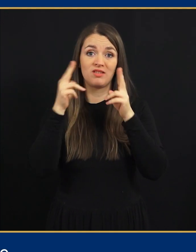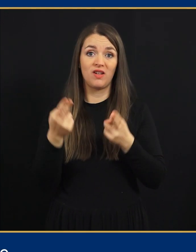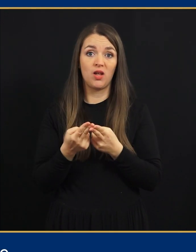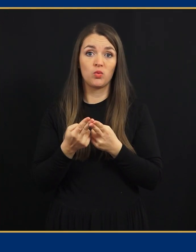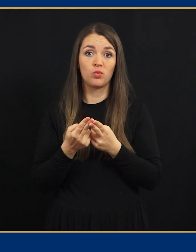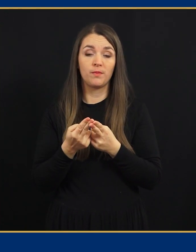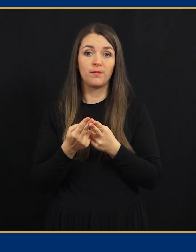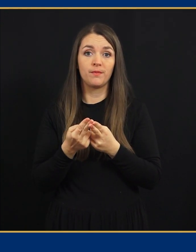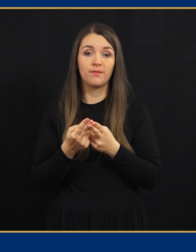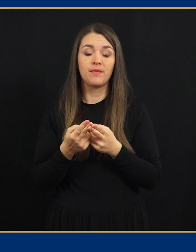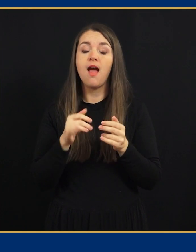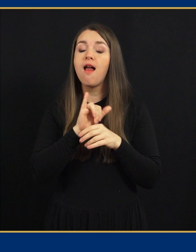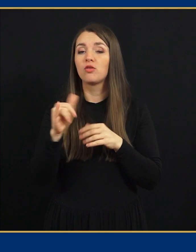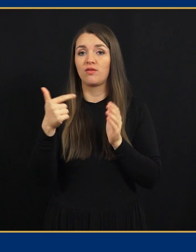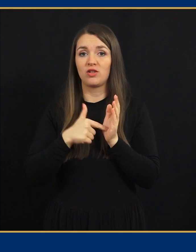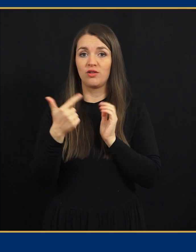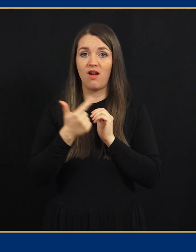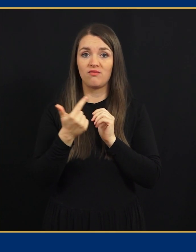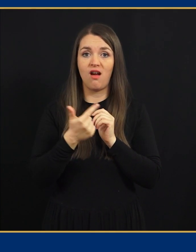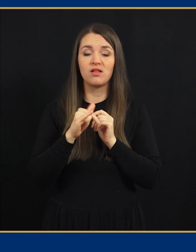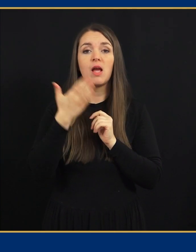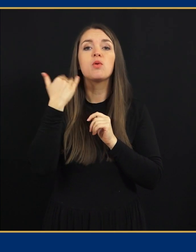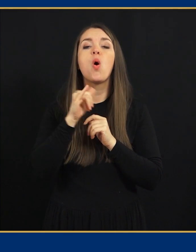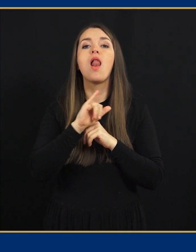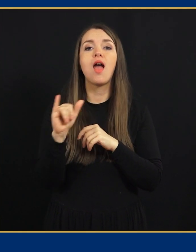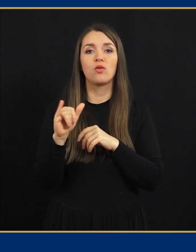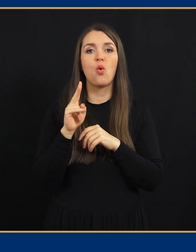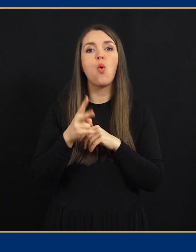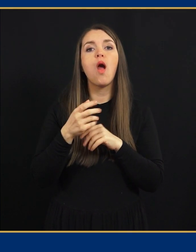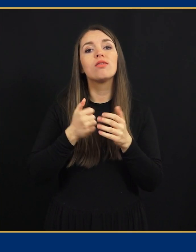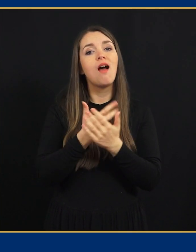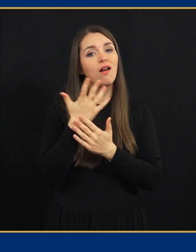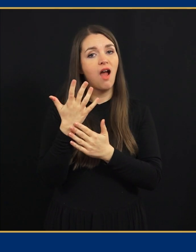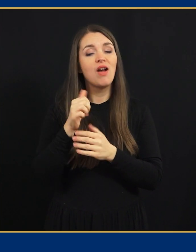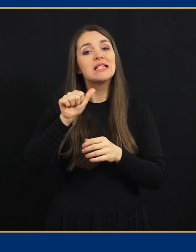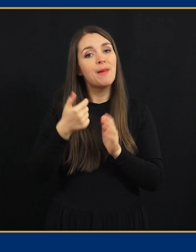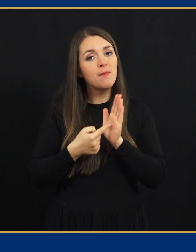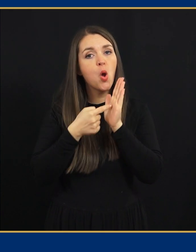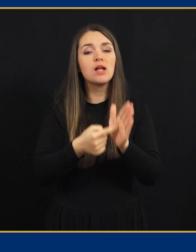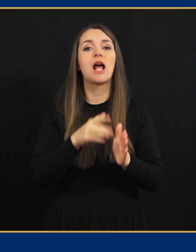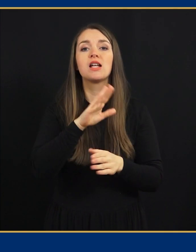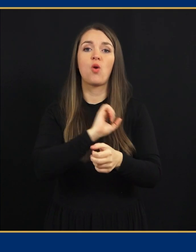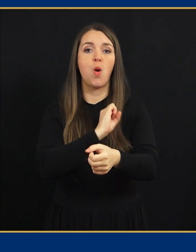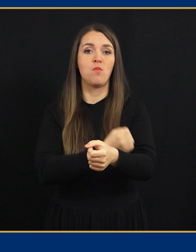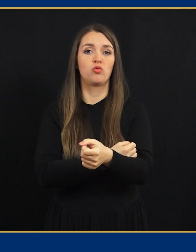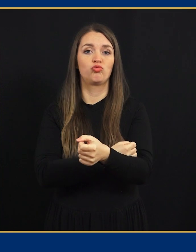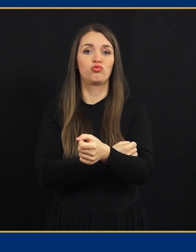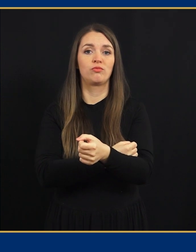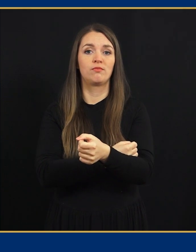svetu. Leto 2022 je bilo leto, ko je narava spet pokazala svojo